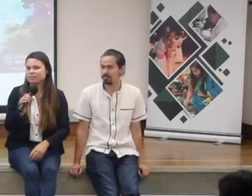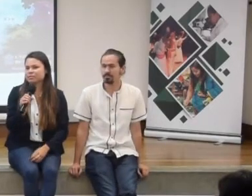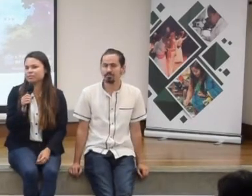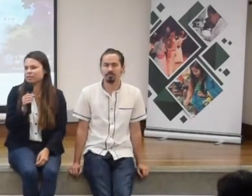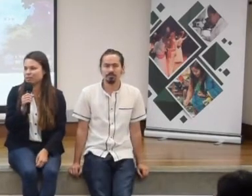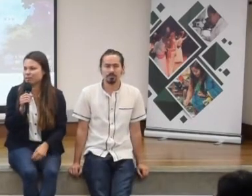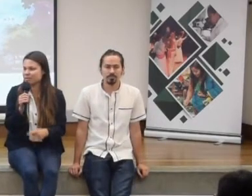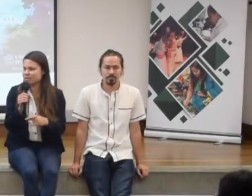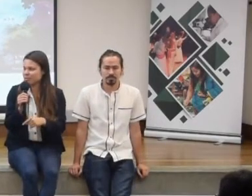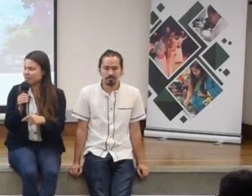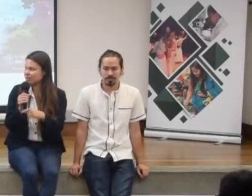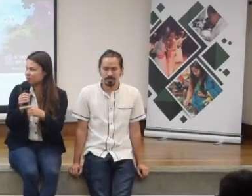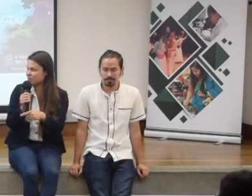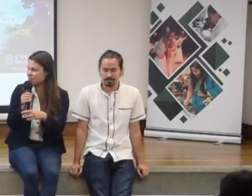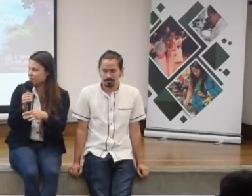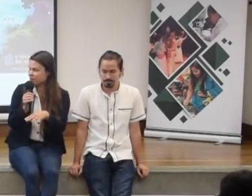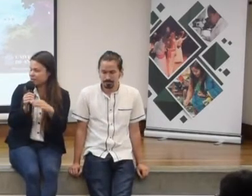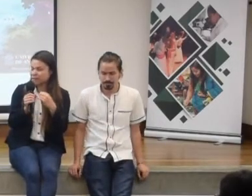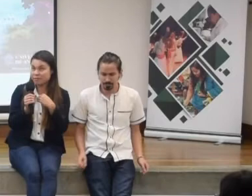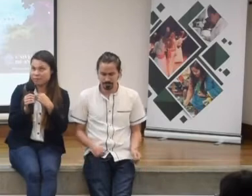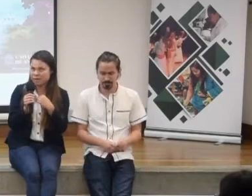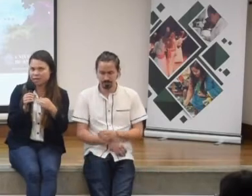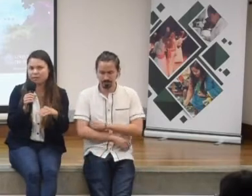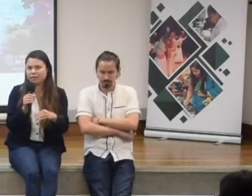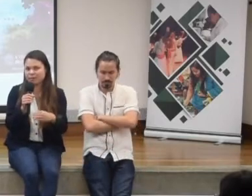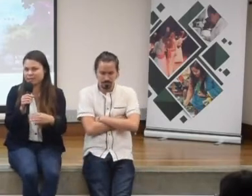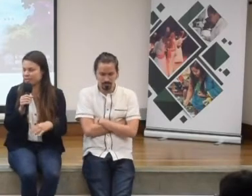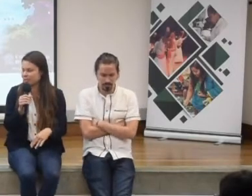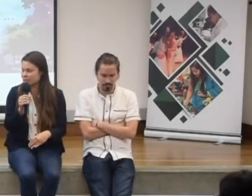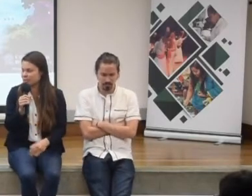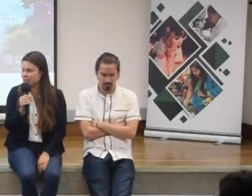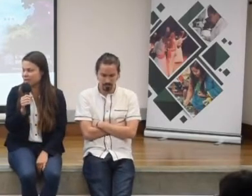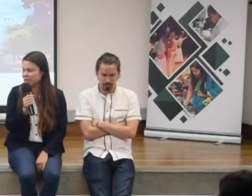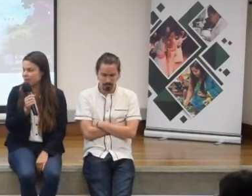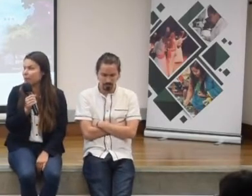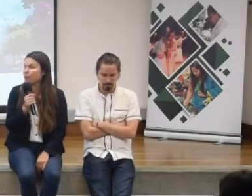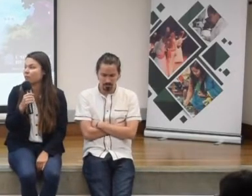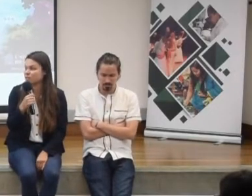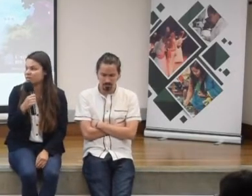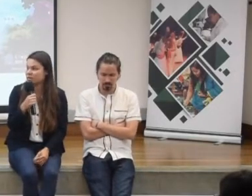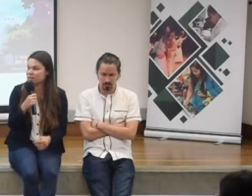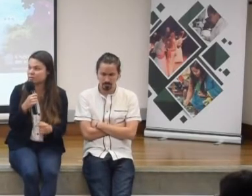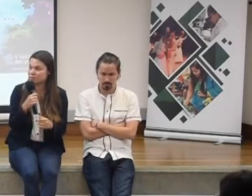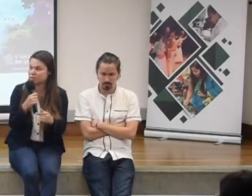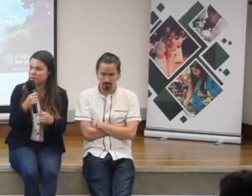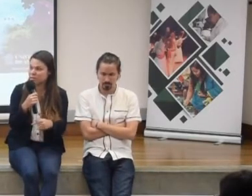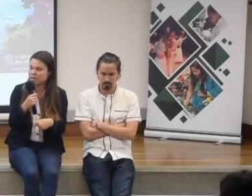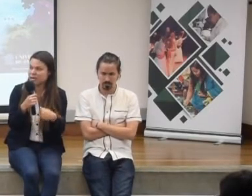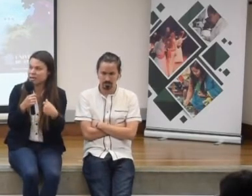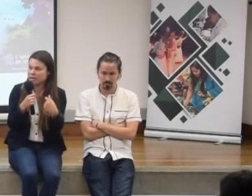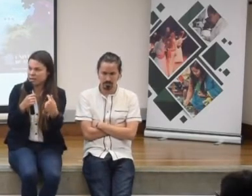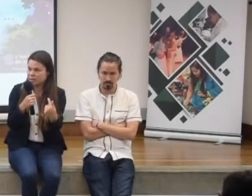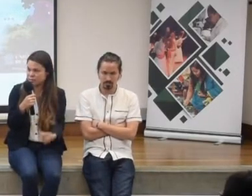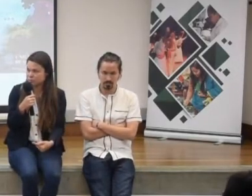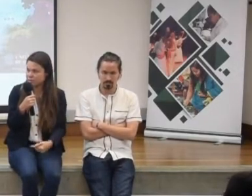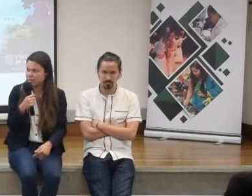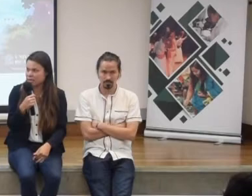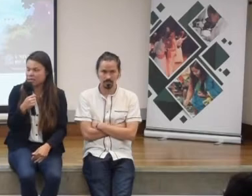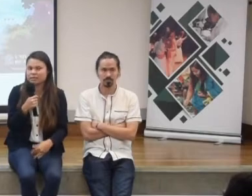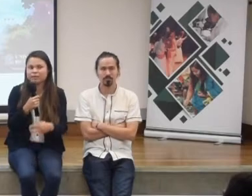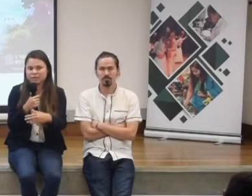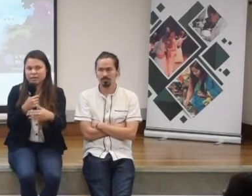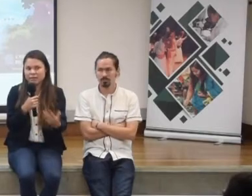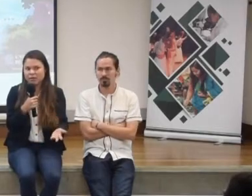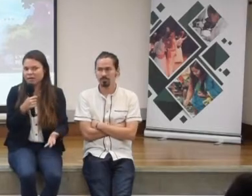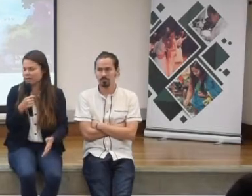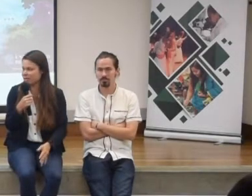Sergio estamos discutiendo que precisamente el 12 de febrero, con la presentación del tema, podamos hacer una discusión de cuál sería el asunto a